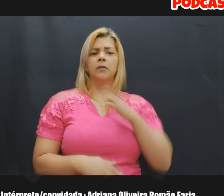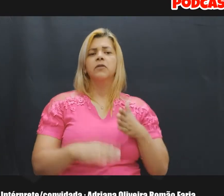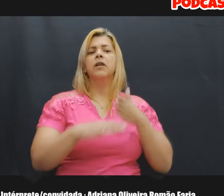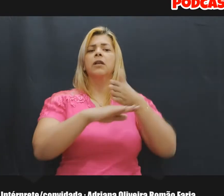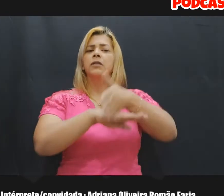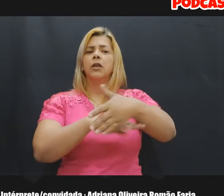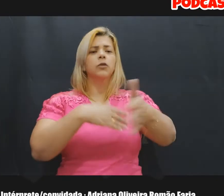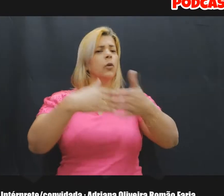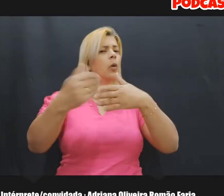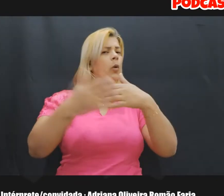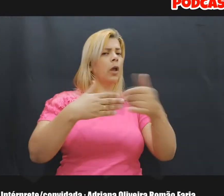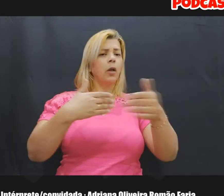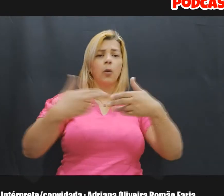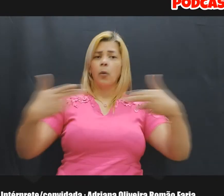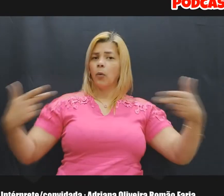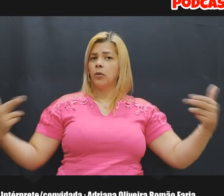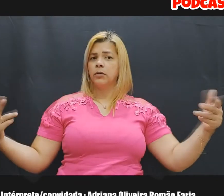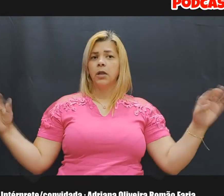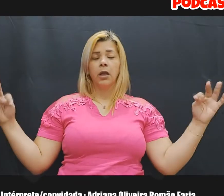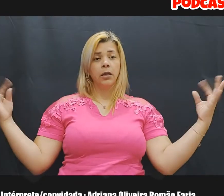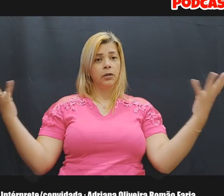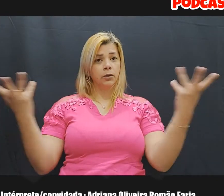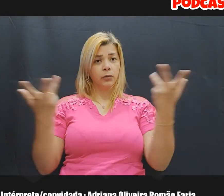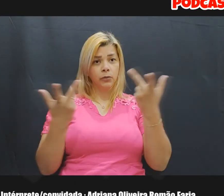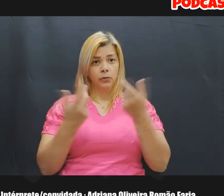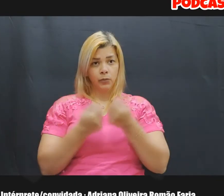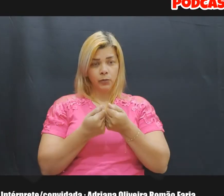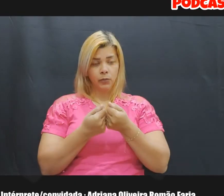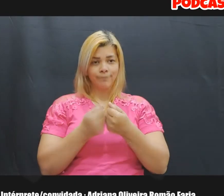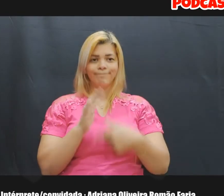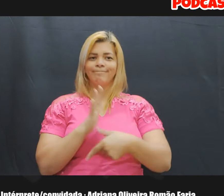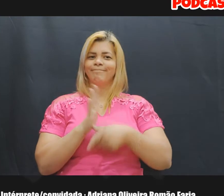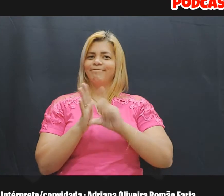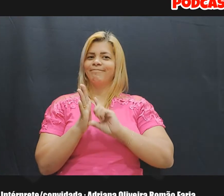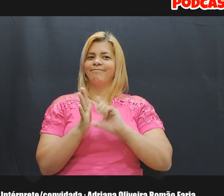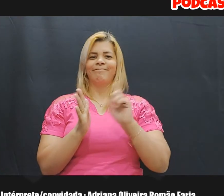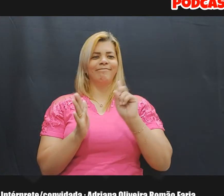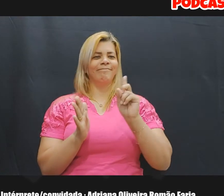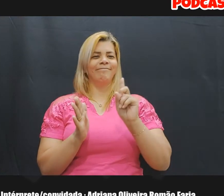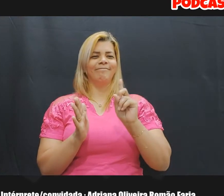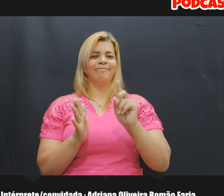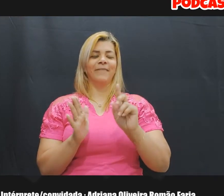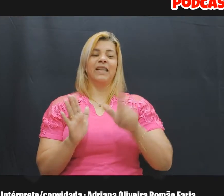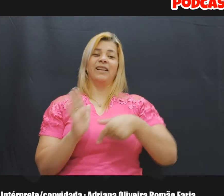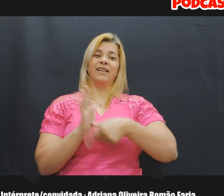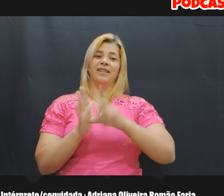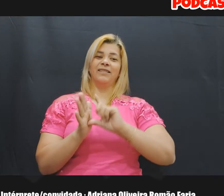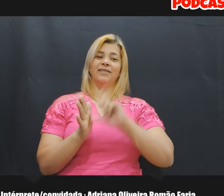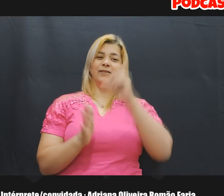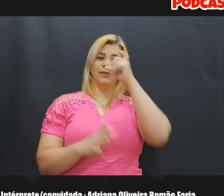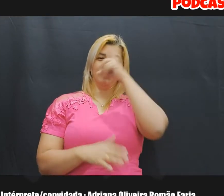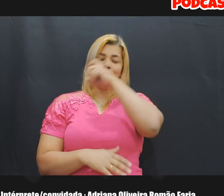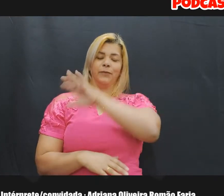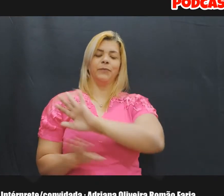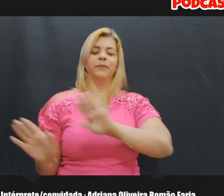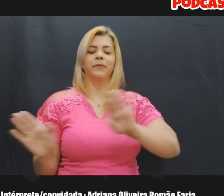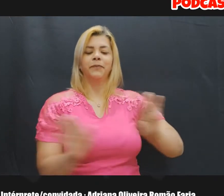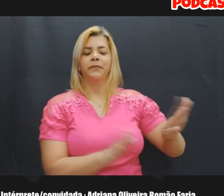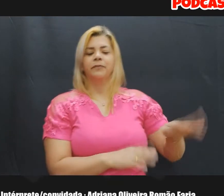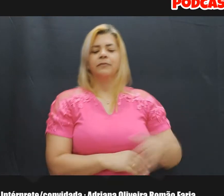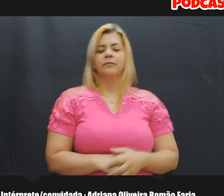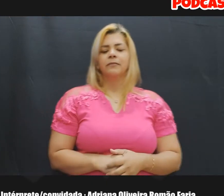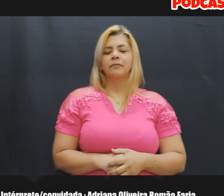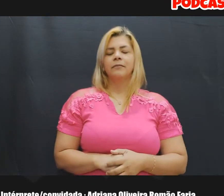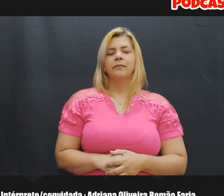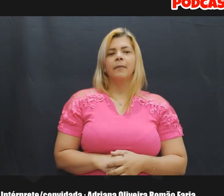acesso a tudo. Antes não, antes era bem mais difícil. Sim, a senhora tocou num ponto interessante, professora,